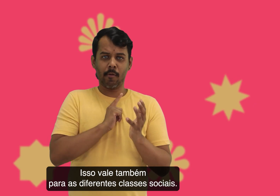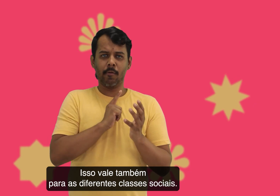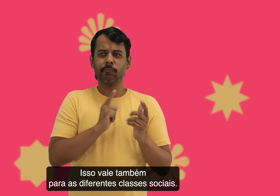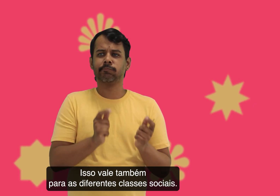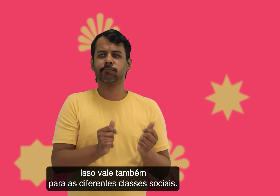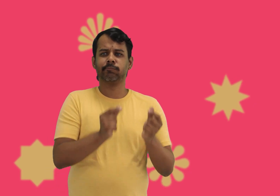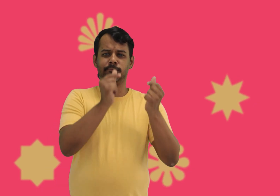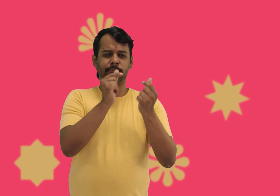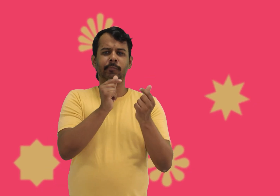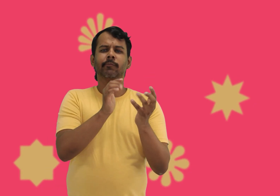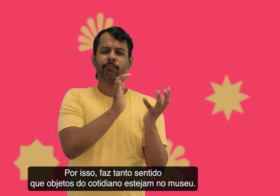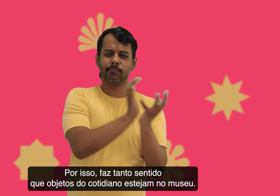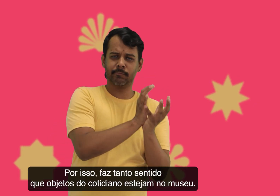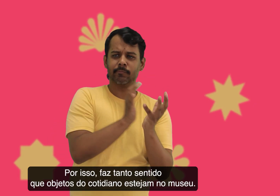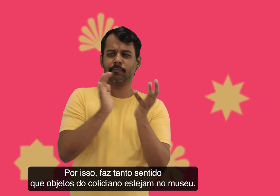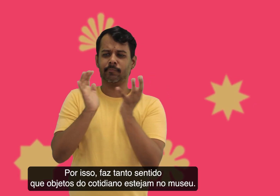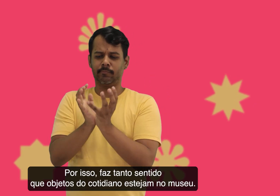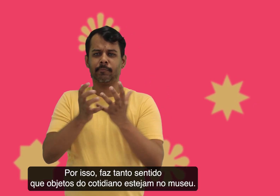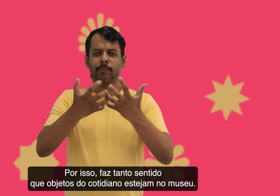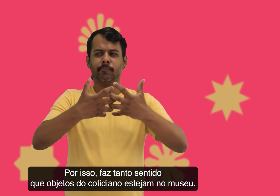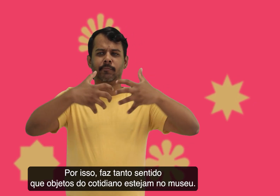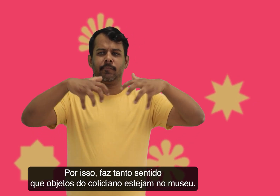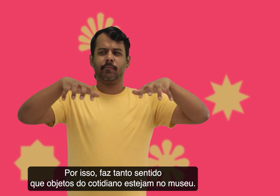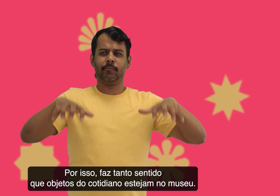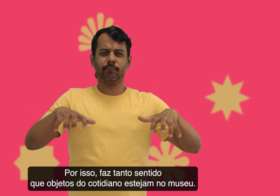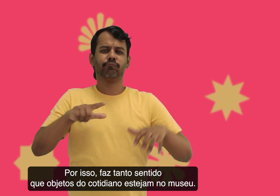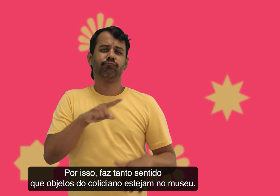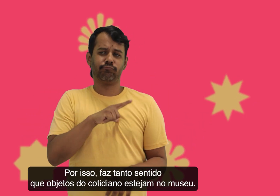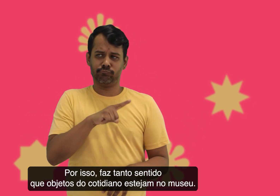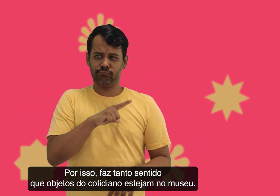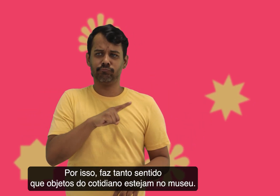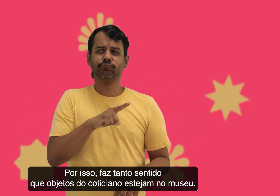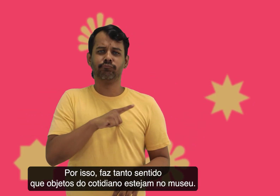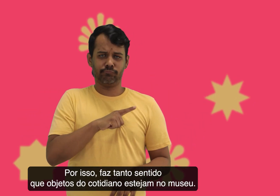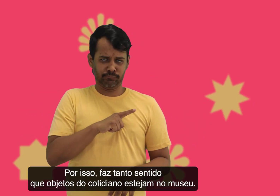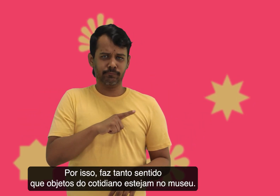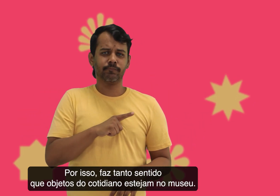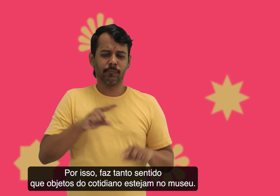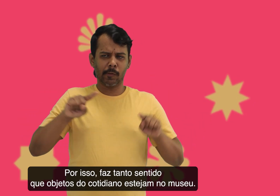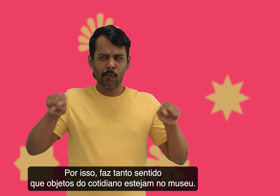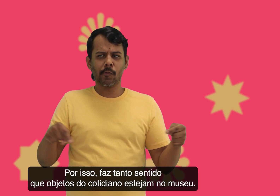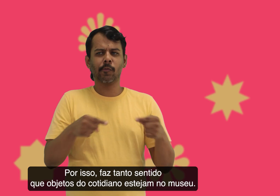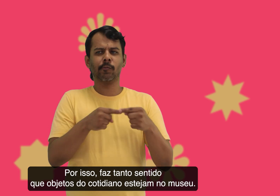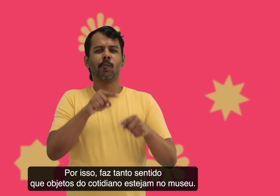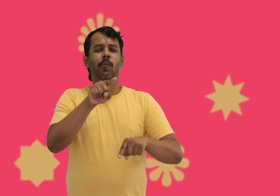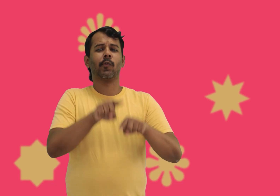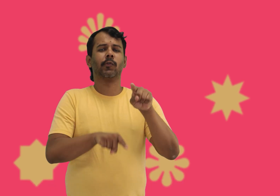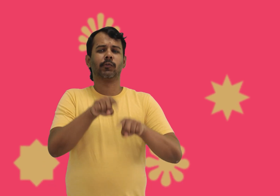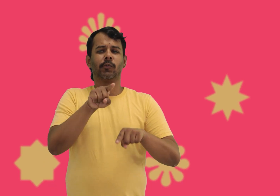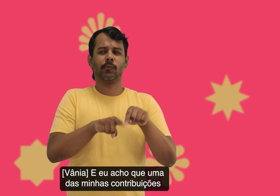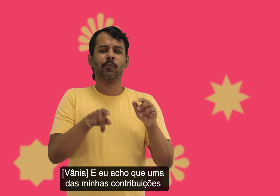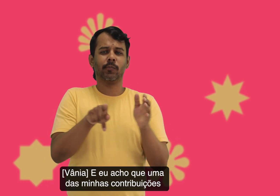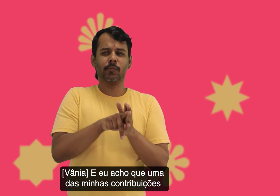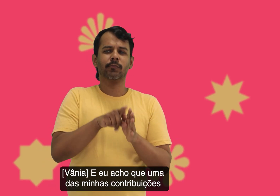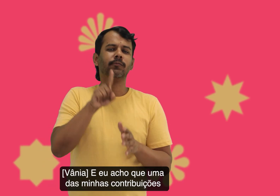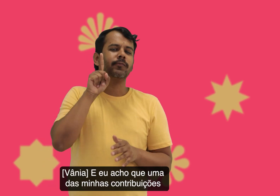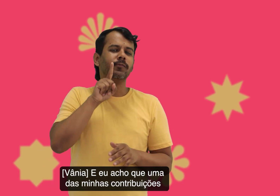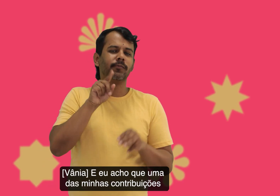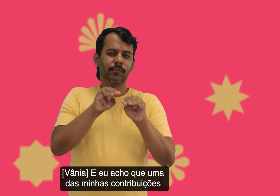classes sociais. Por isso faz tanto sentido que objetos do cotidiano estejam no museu. E eu